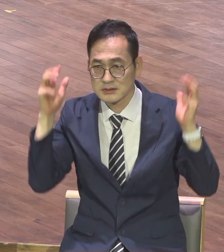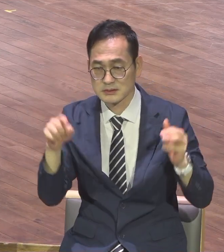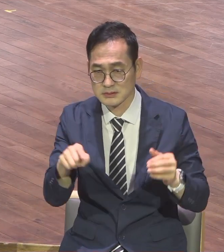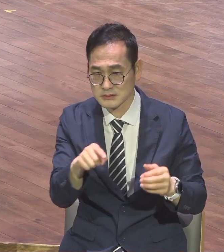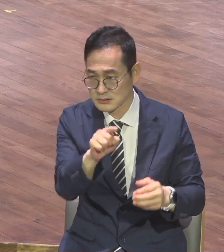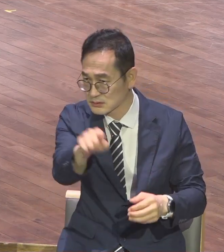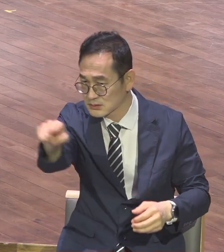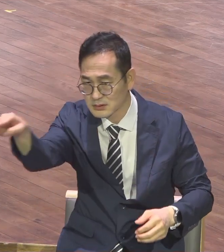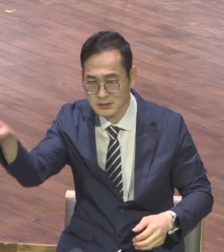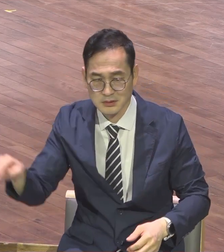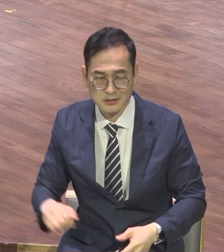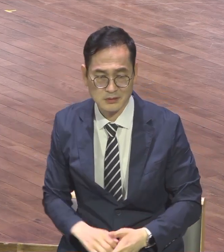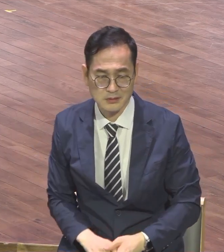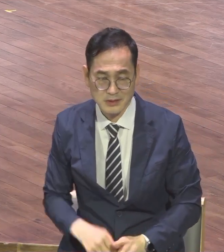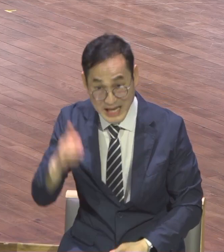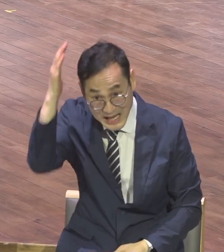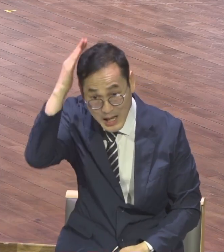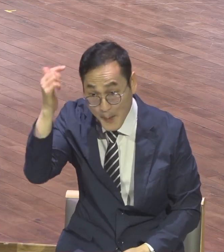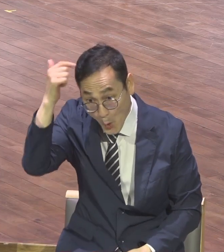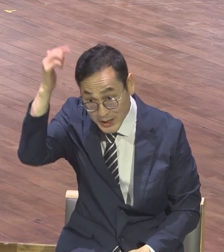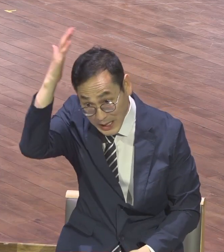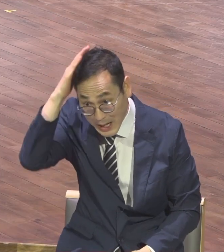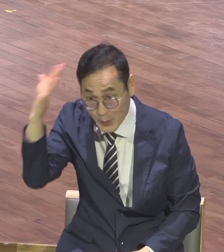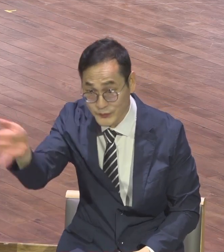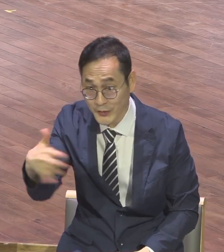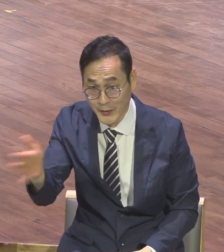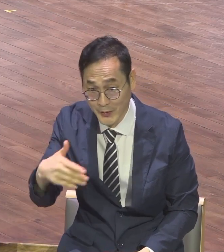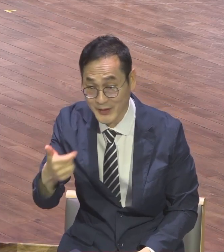한 명도 까만 머리가 없어요.